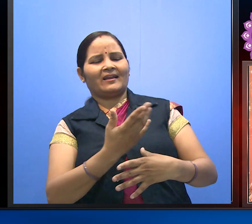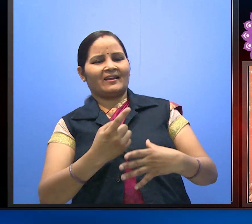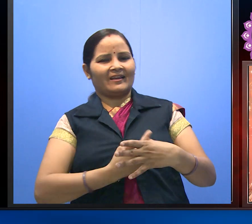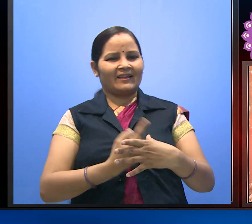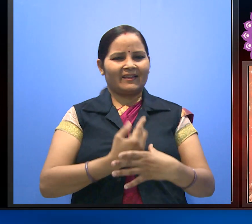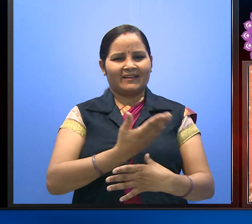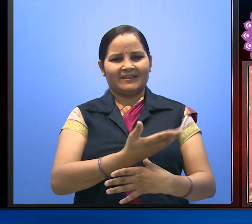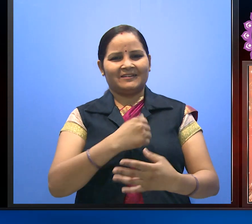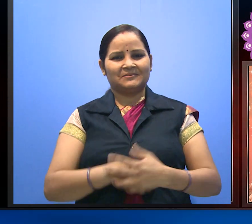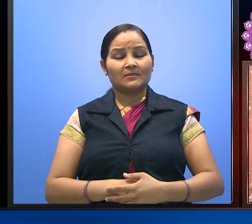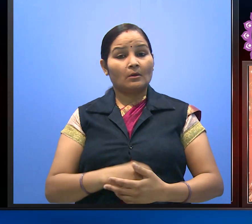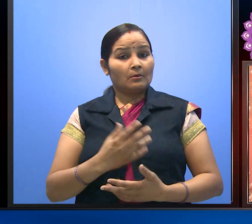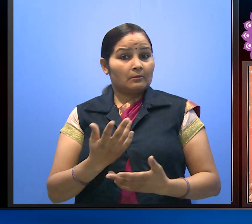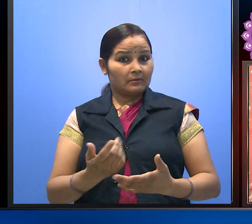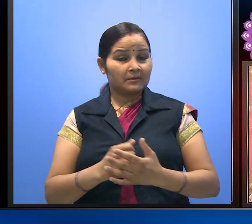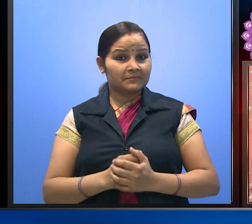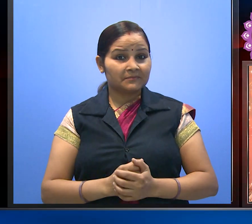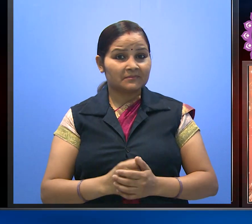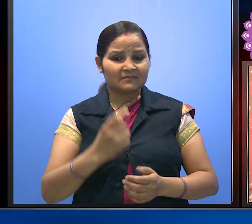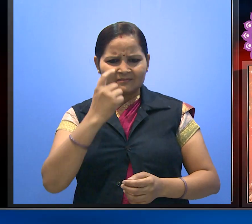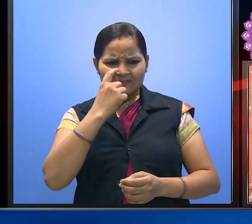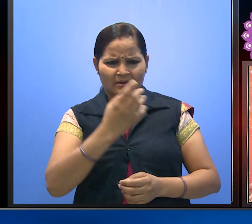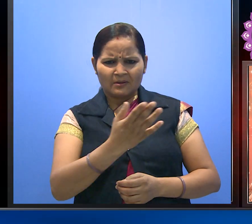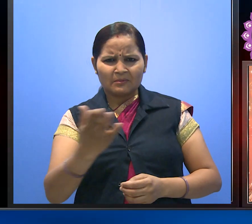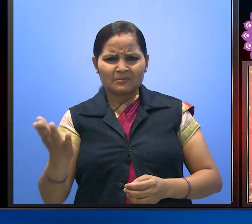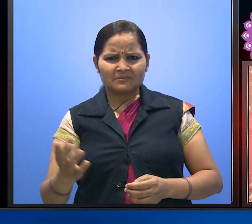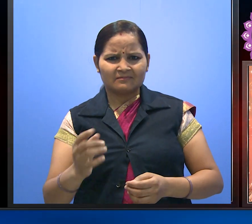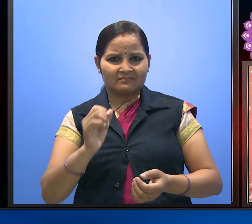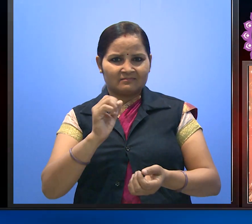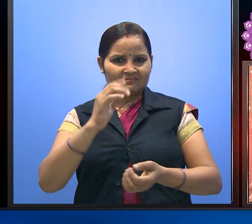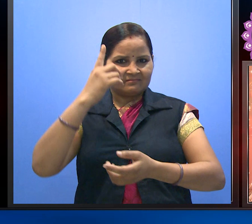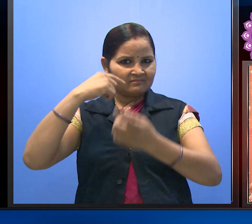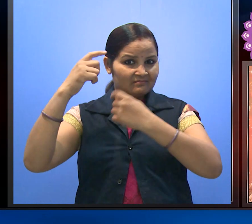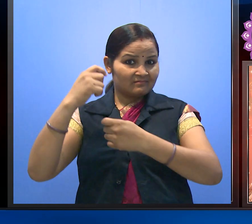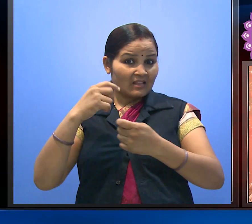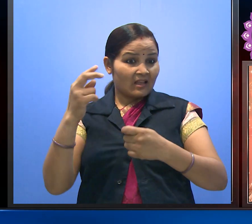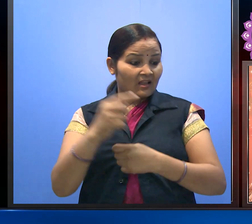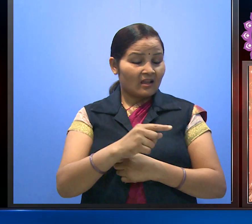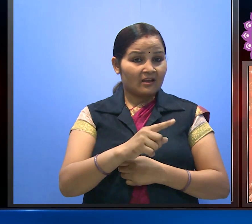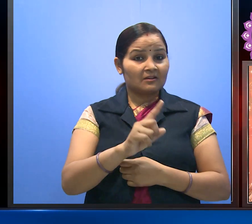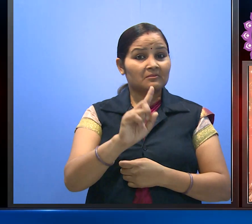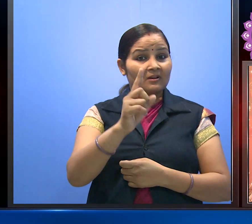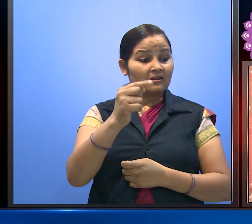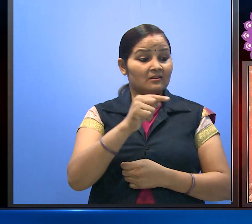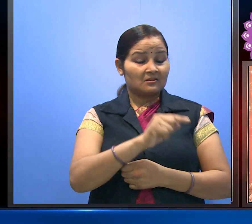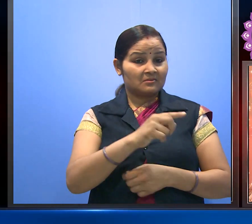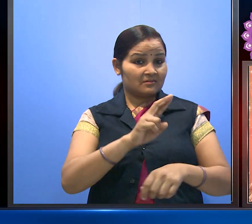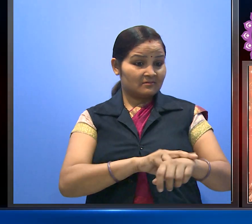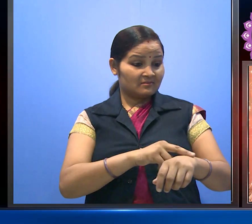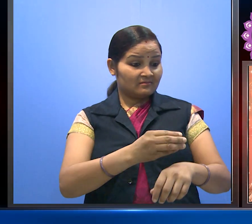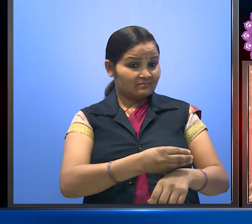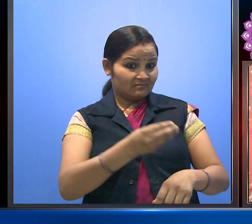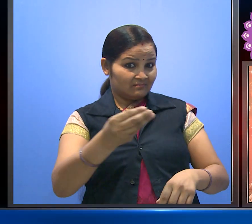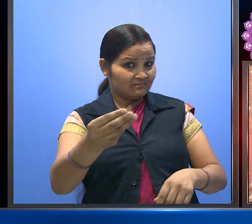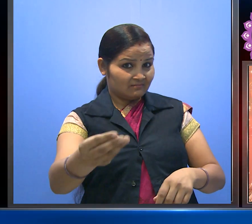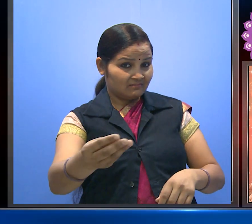लगी, और फिर उन्होंने लड़कियों ने स्वामी जी को कहा कि आप ये घड़ी हमें उतार